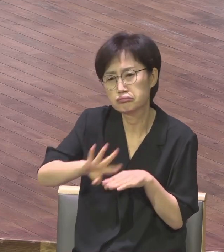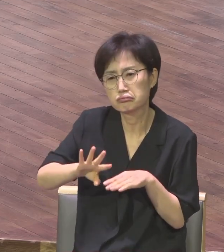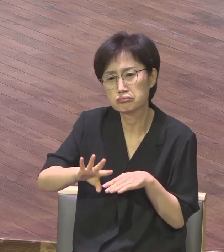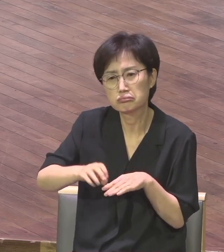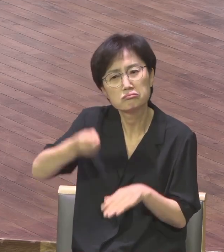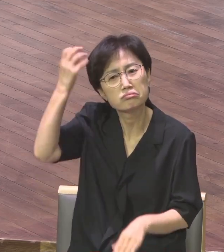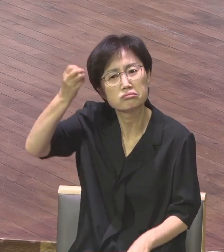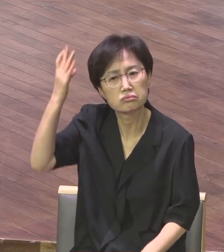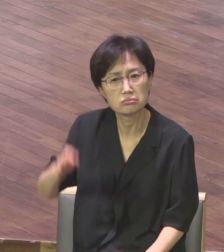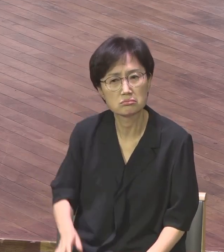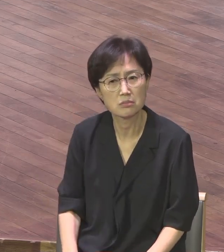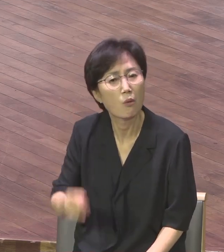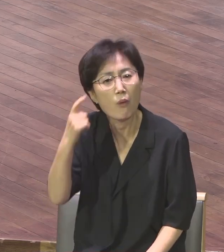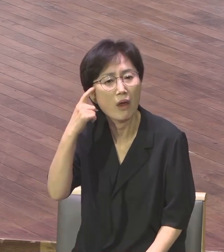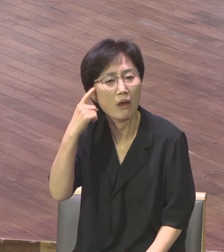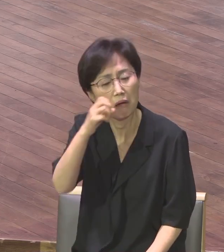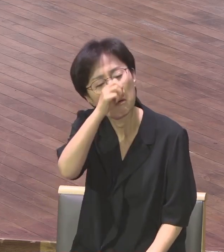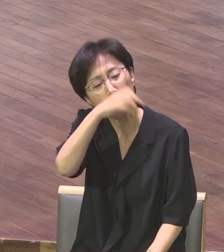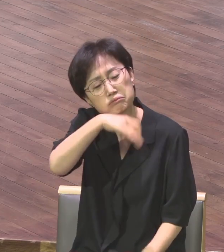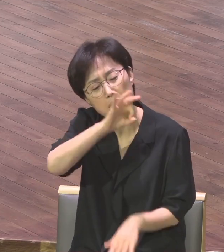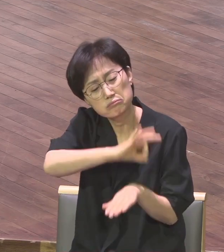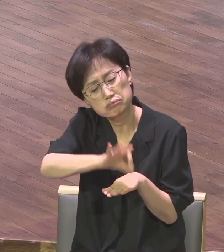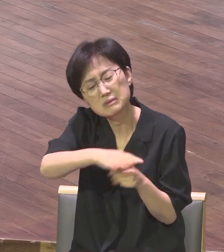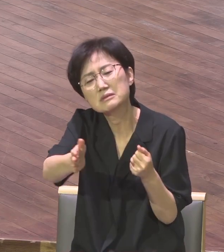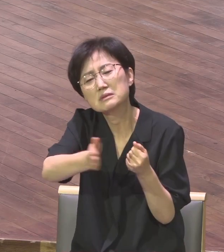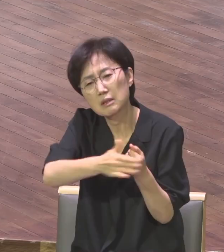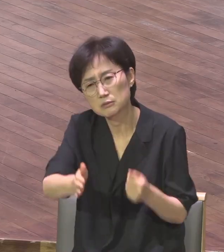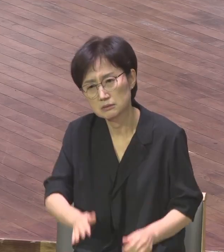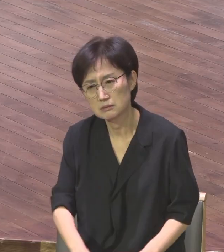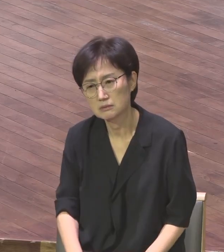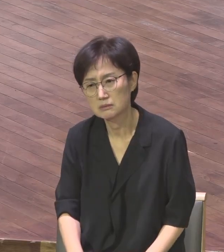하나가 적당의식입니다. 적당의식.